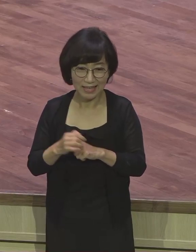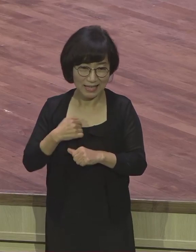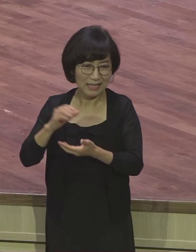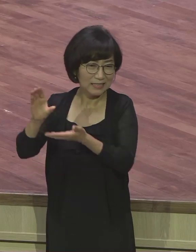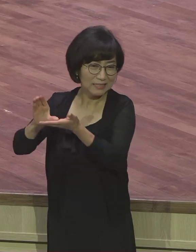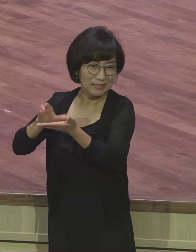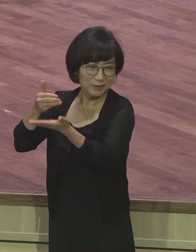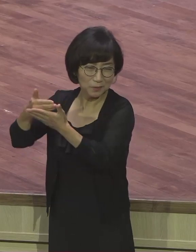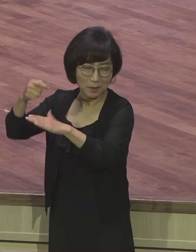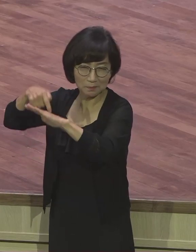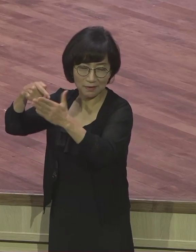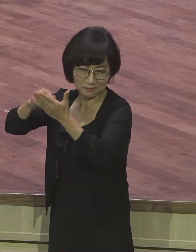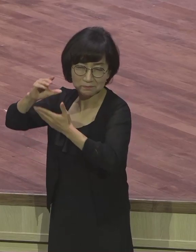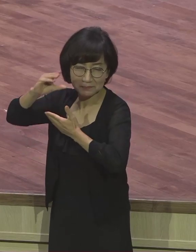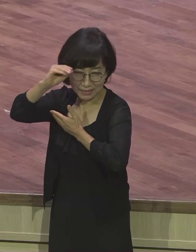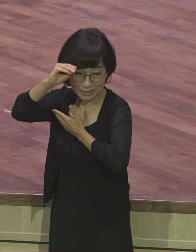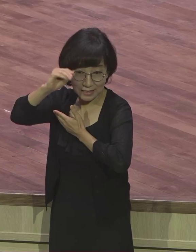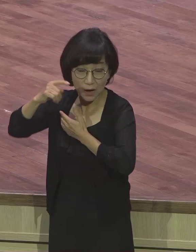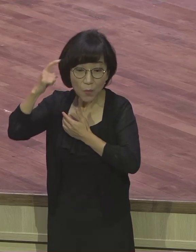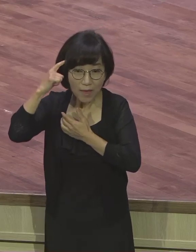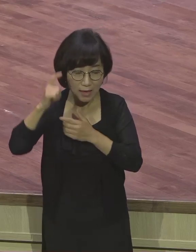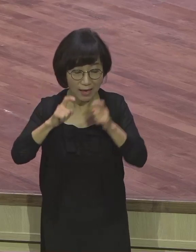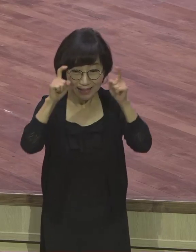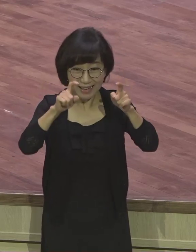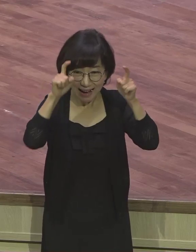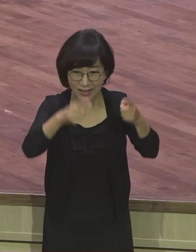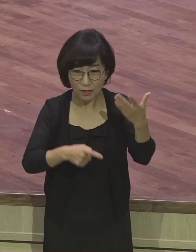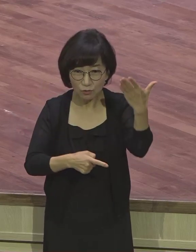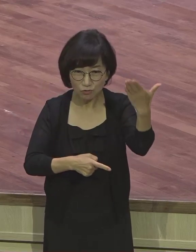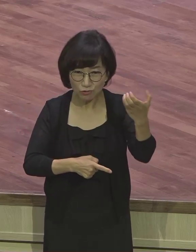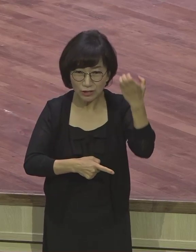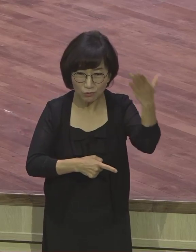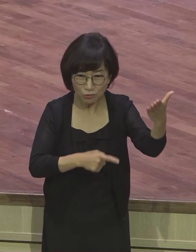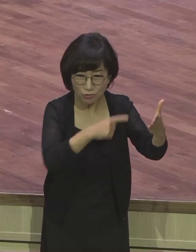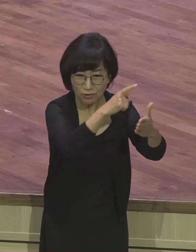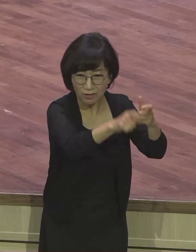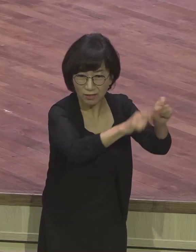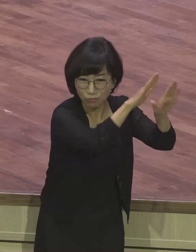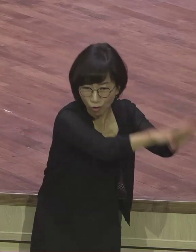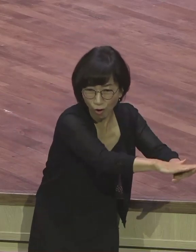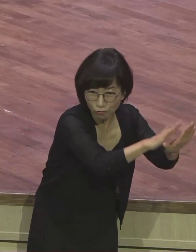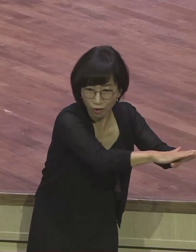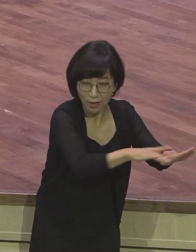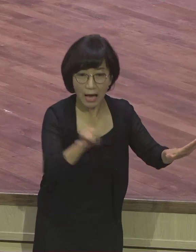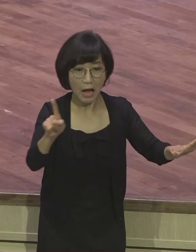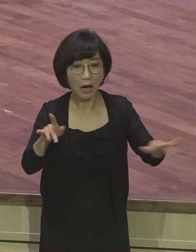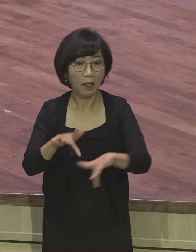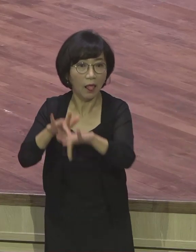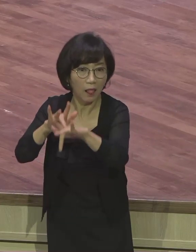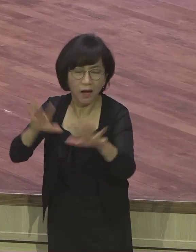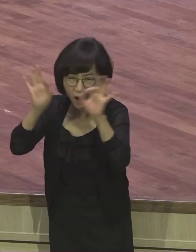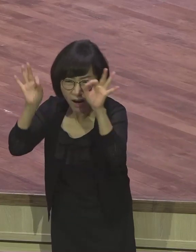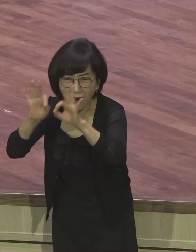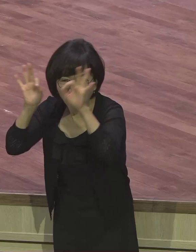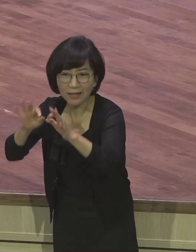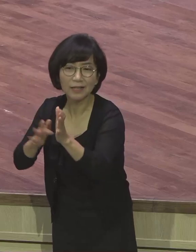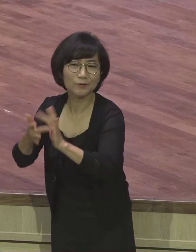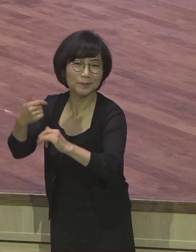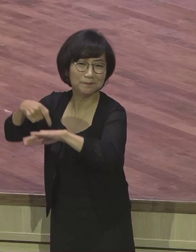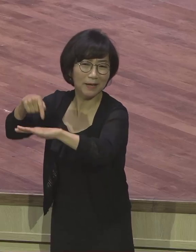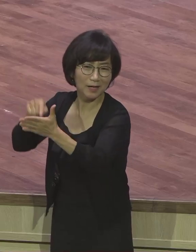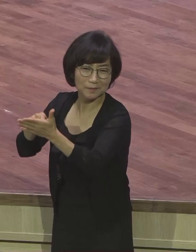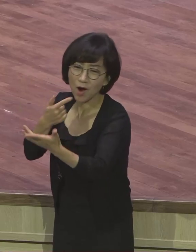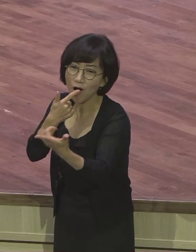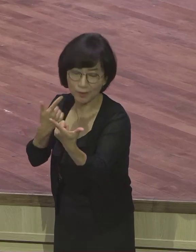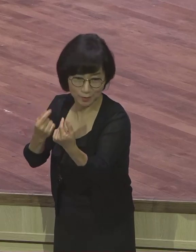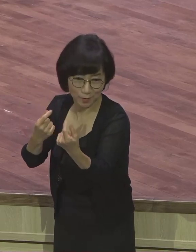마음이에요. 여러분이 한 마리 양을 찾기 위해서 아, 나 한 마리 놔두고 그 한 마리 찾아간 게 예수님의